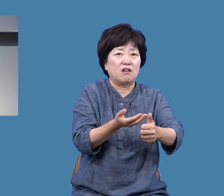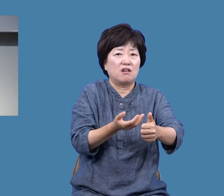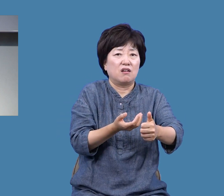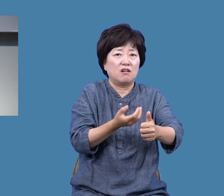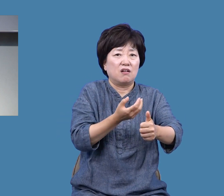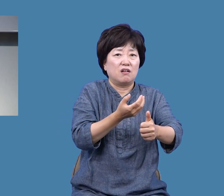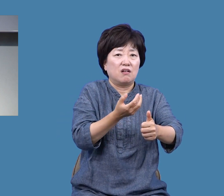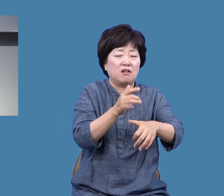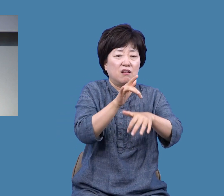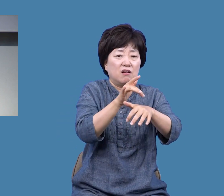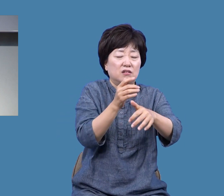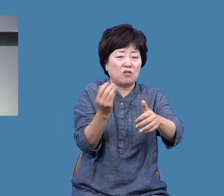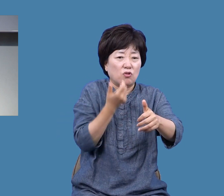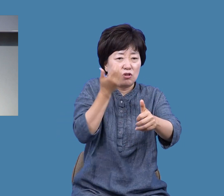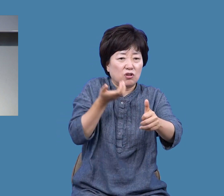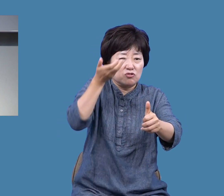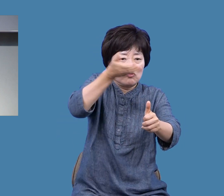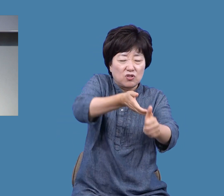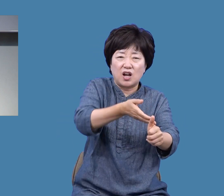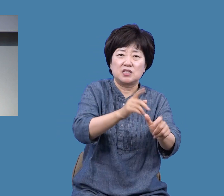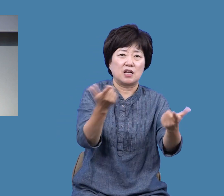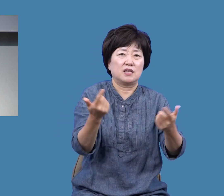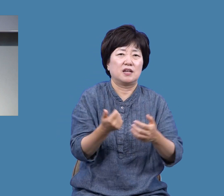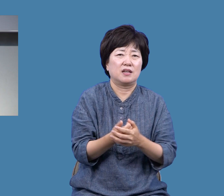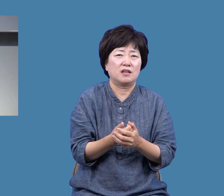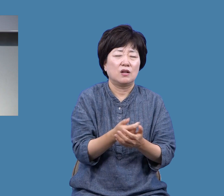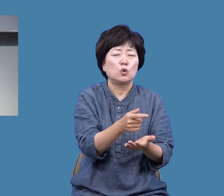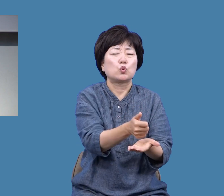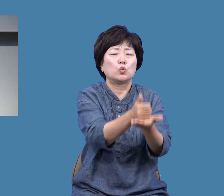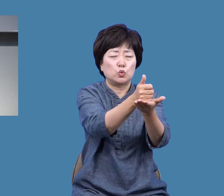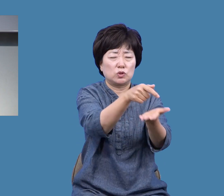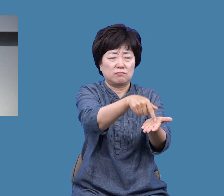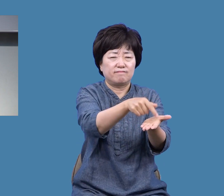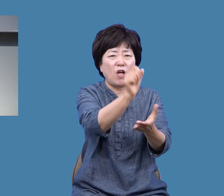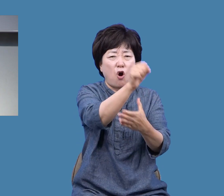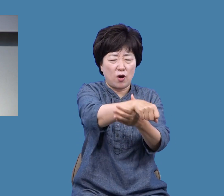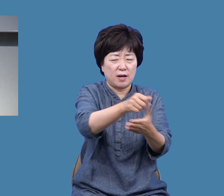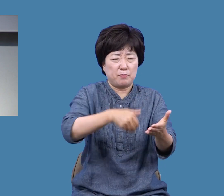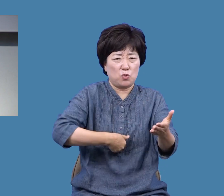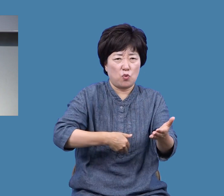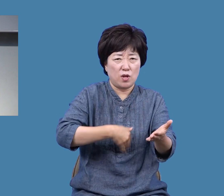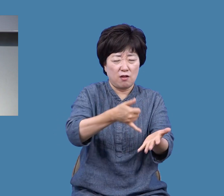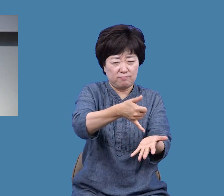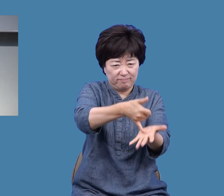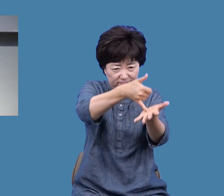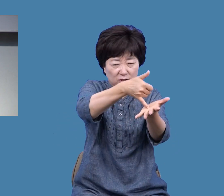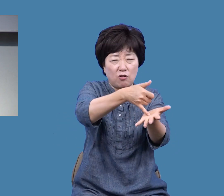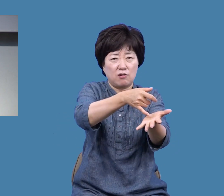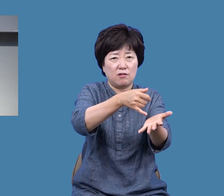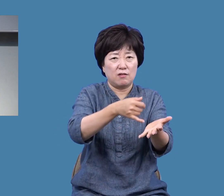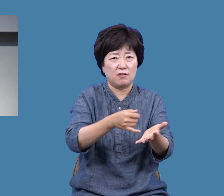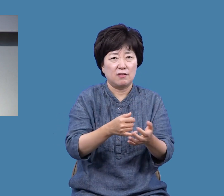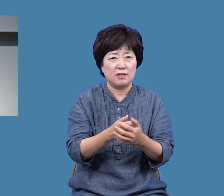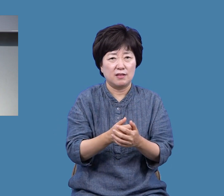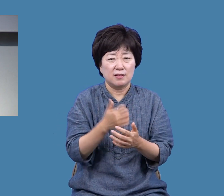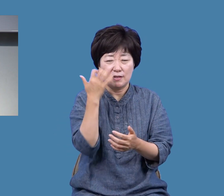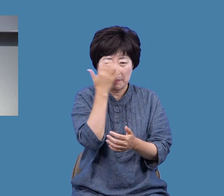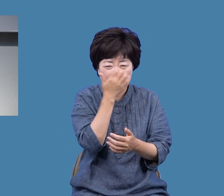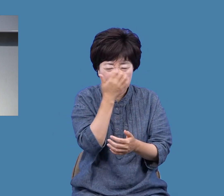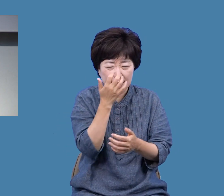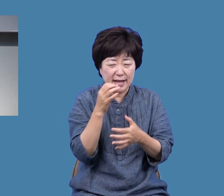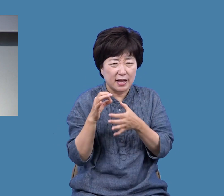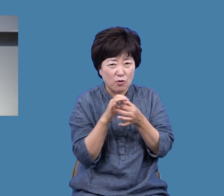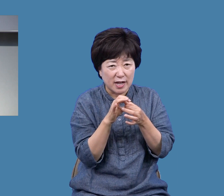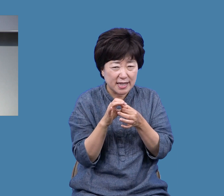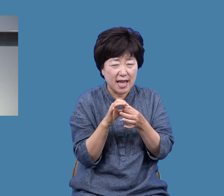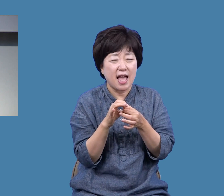않으세요. 존중하시는 분이세요. 그래서 아무리 이제 부부관계를 맺던 성관계를 가지든지 간에